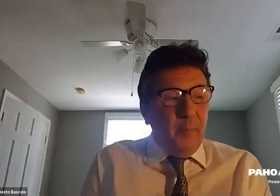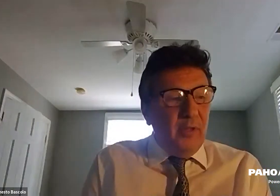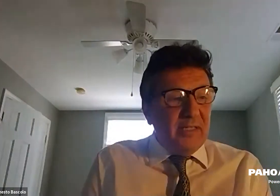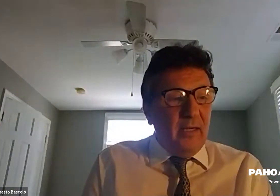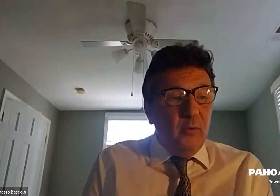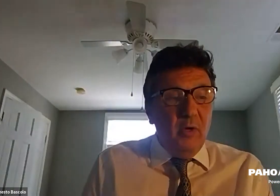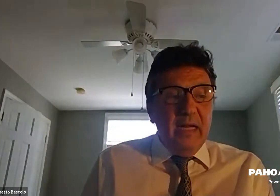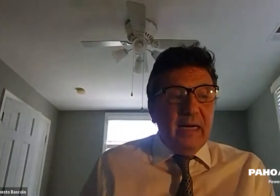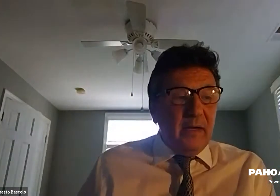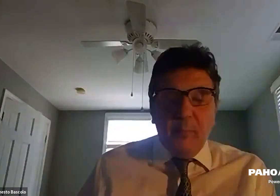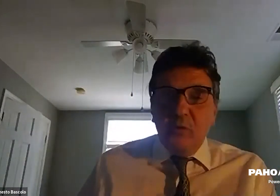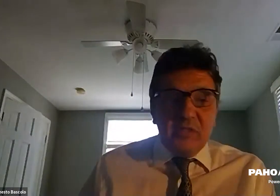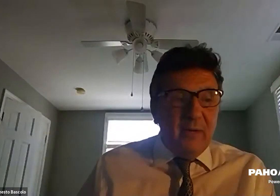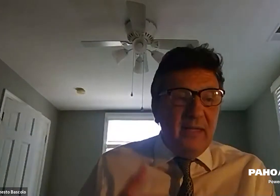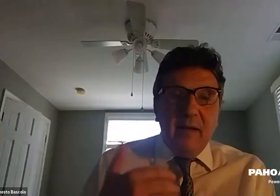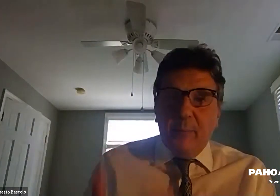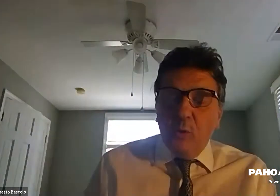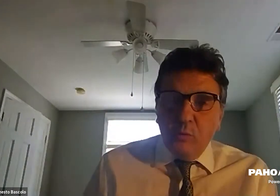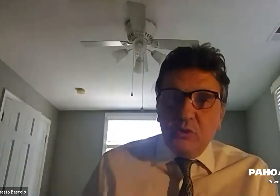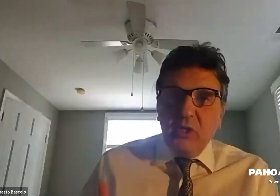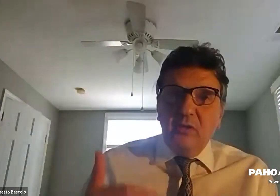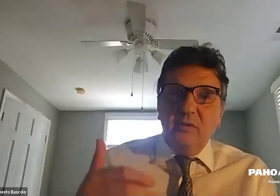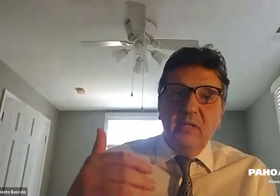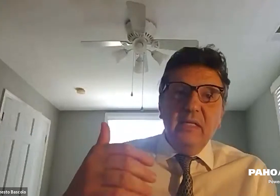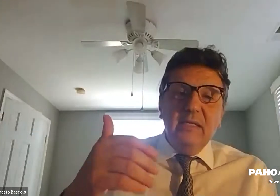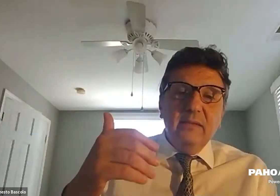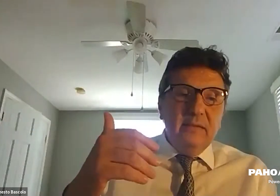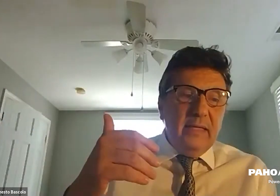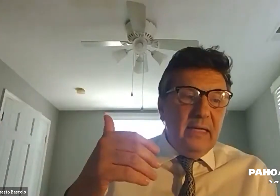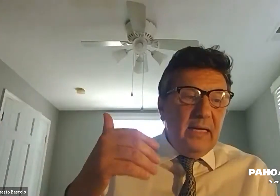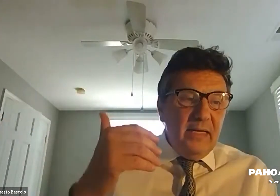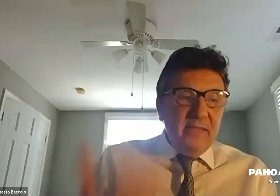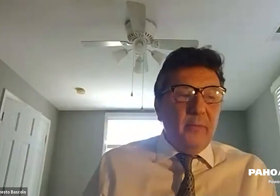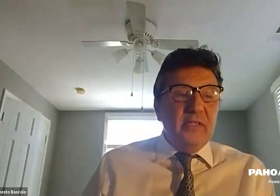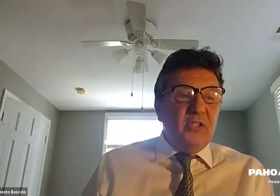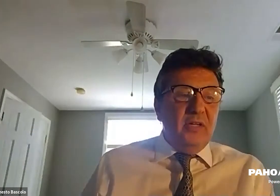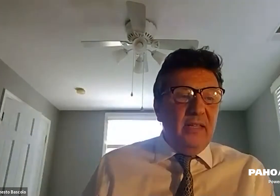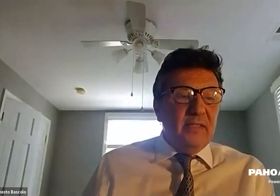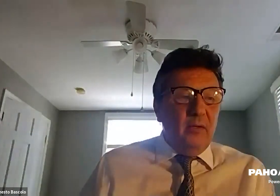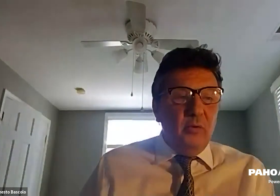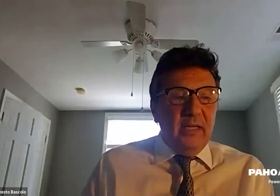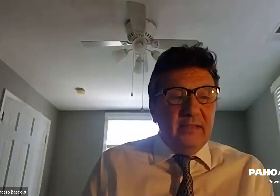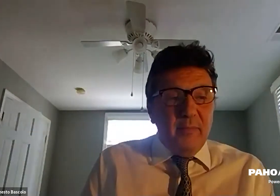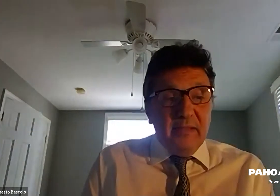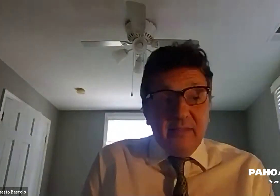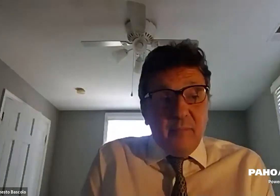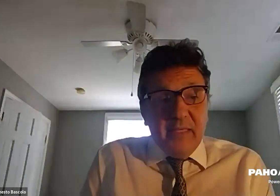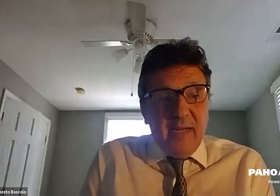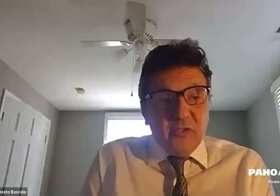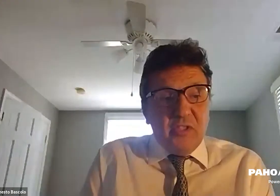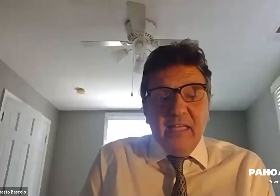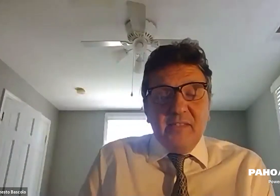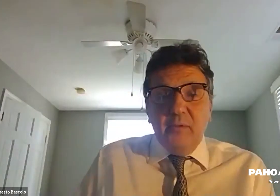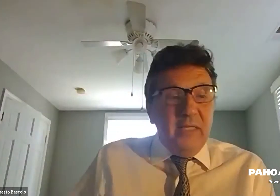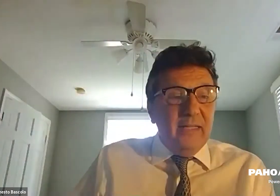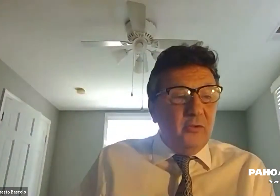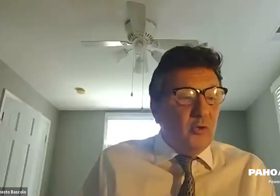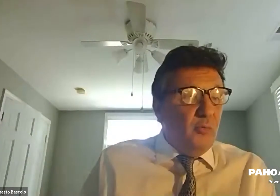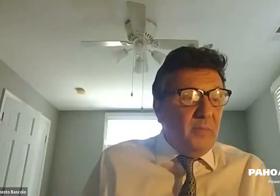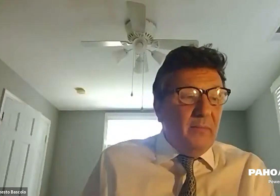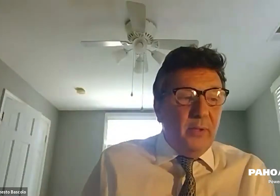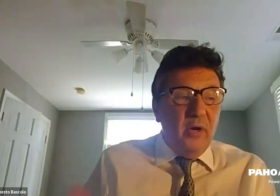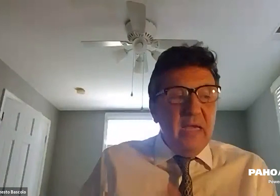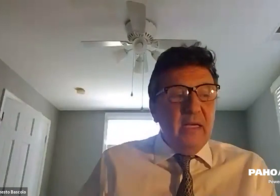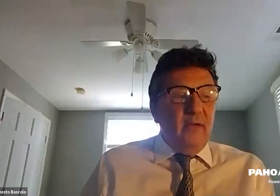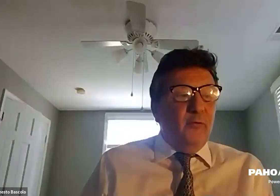salud, equipos de salud responsables de la producción de intervenciones de salud directamente, y también a la sociedad civil, a